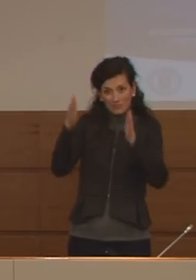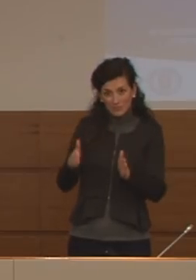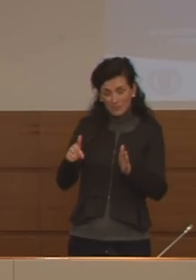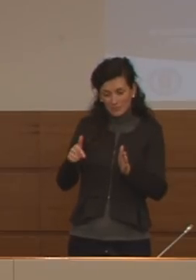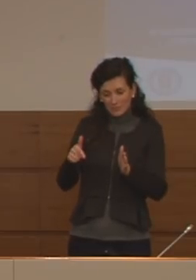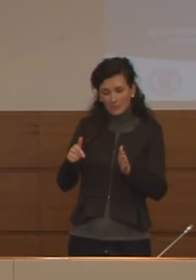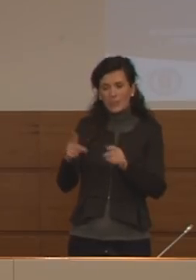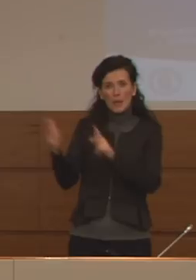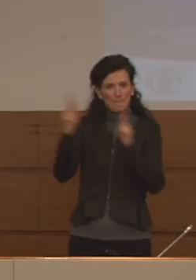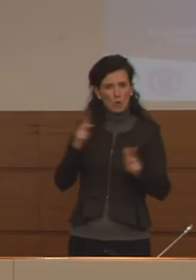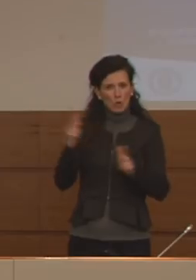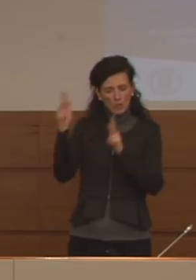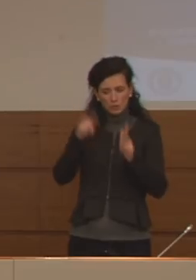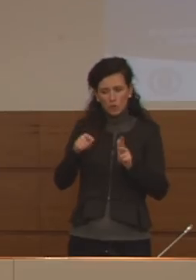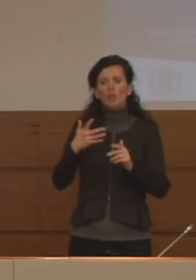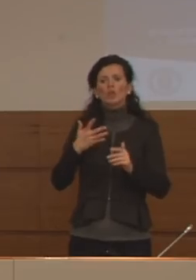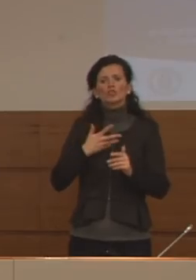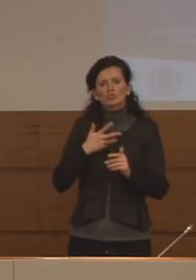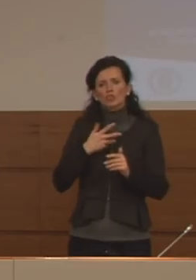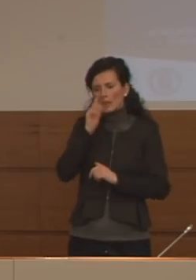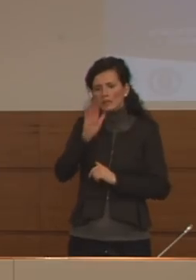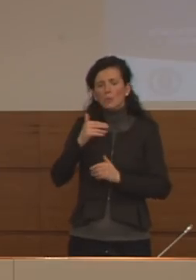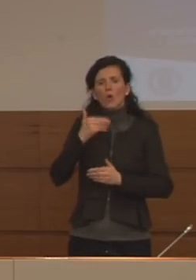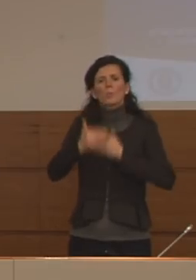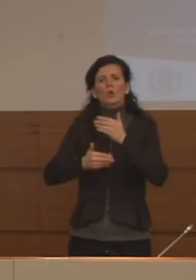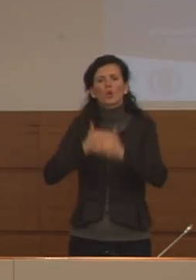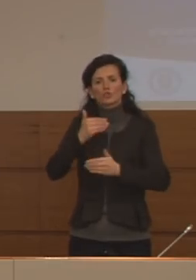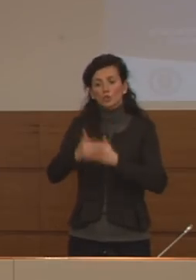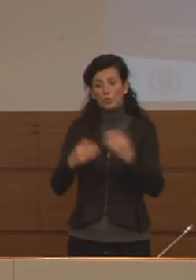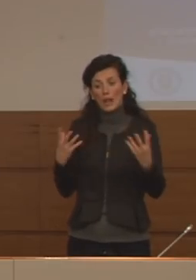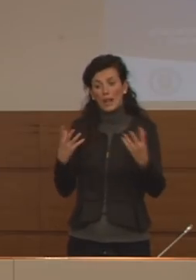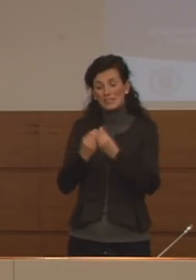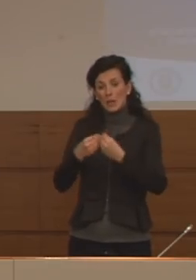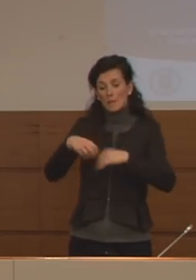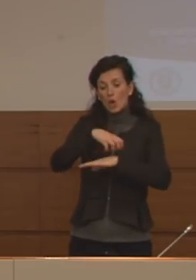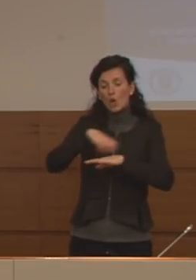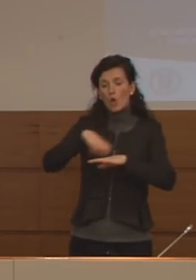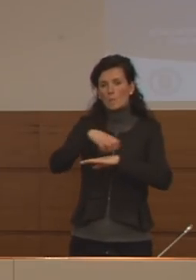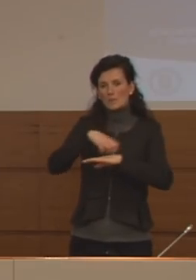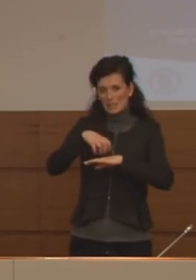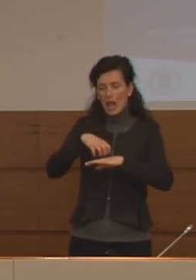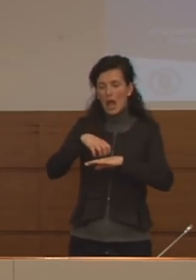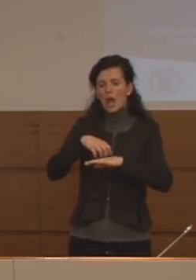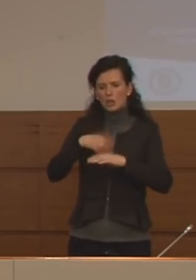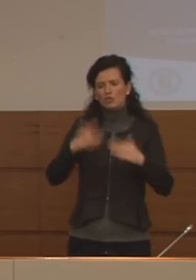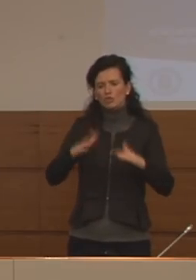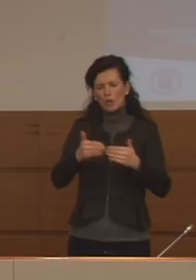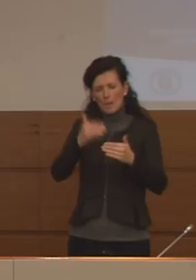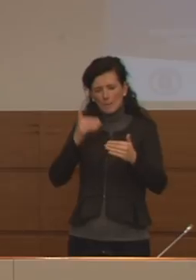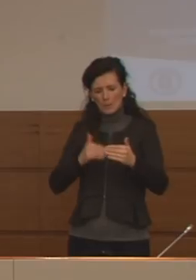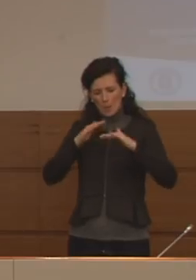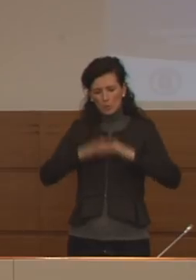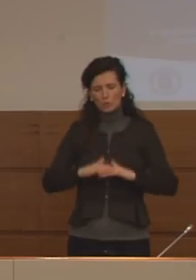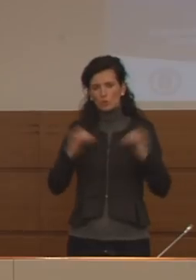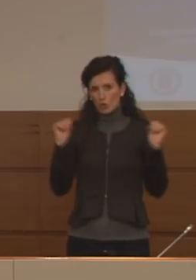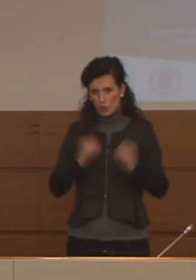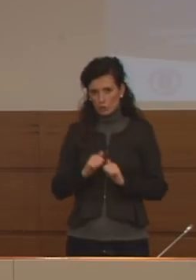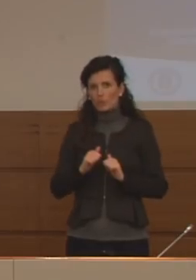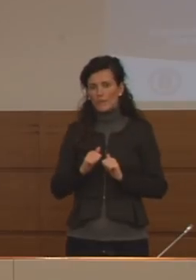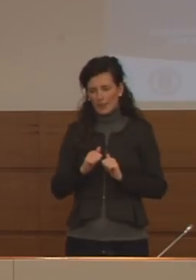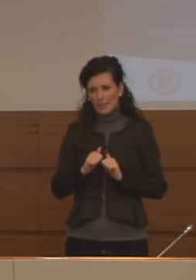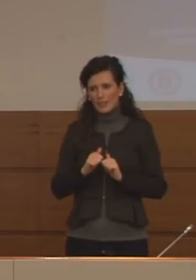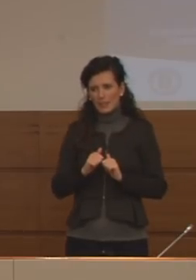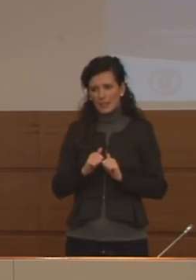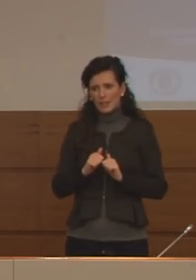c'è in atto una procedura con il commissario è da prima con il dipartimento della protezione civile sono convinto che